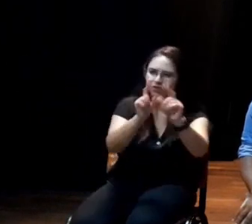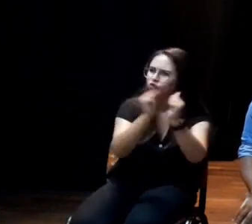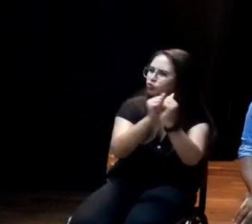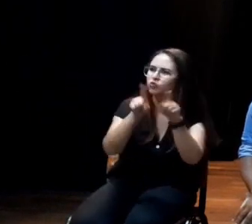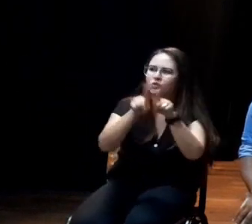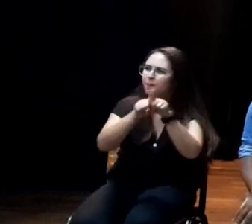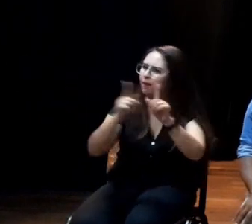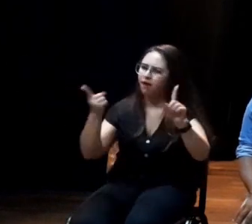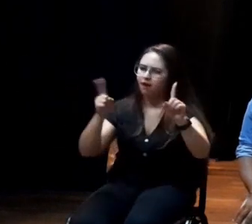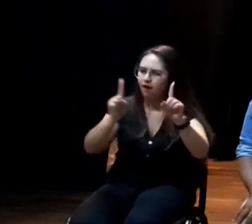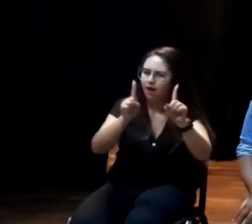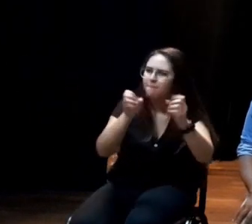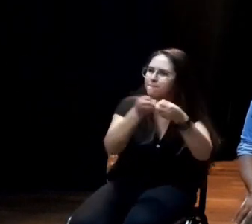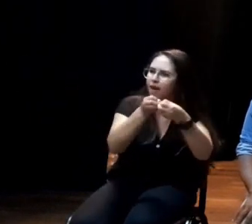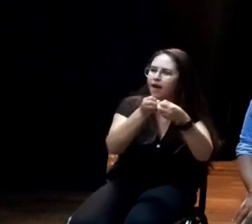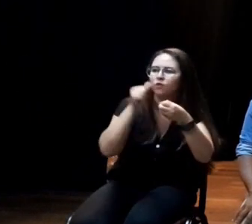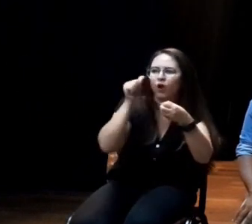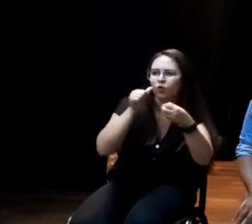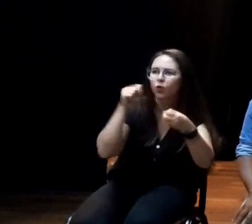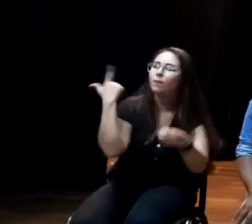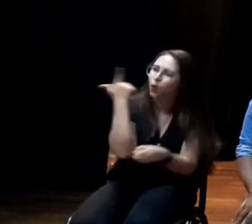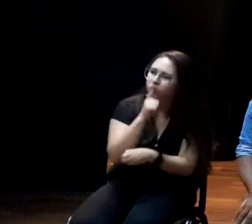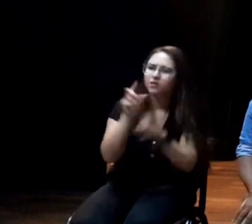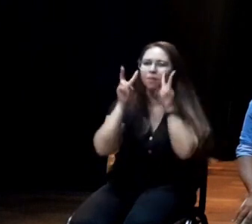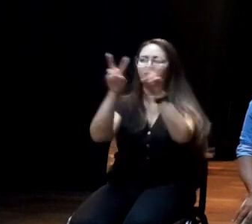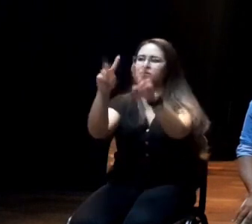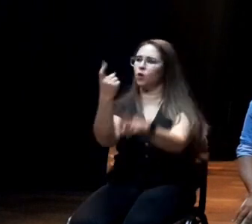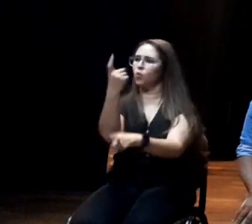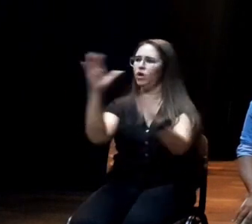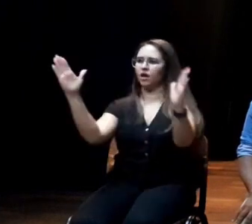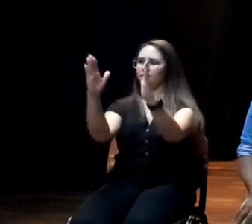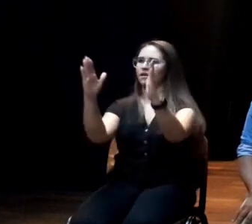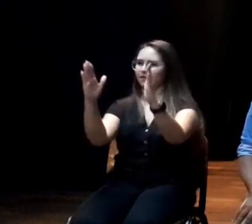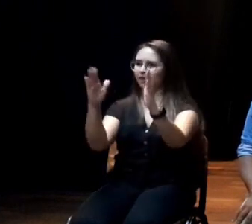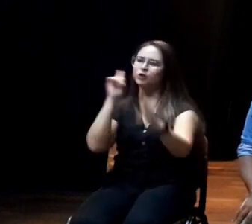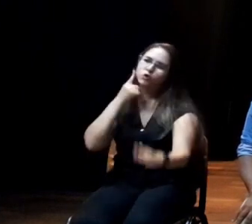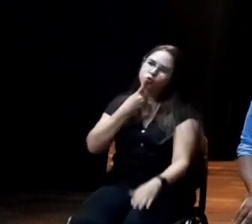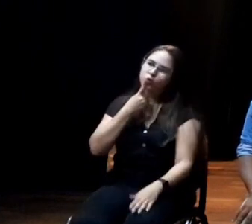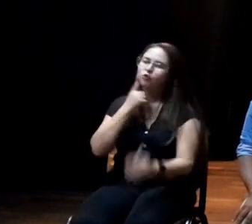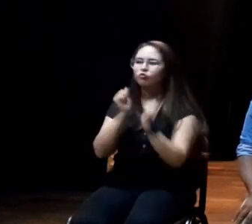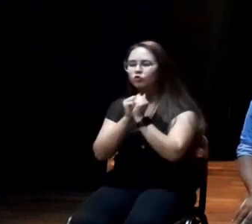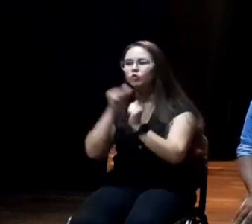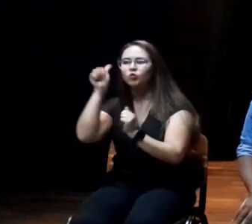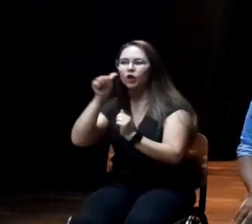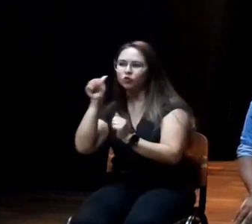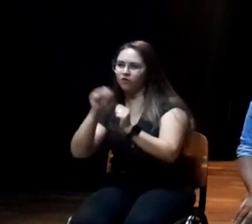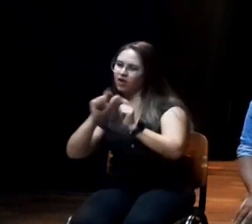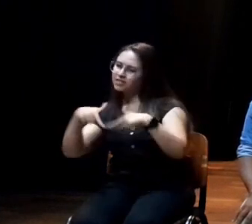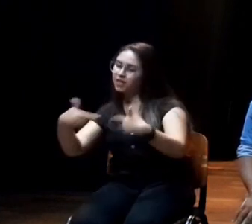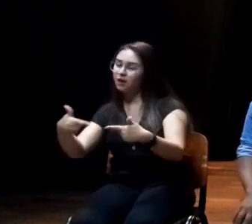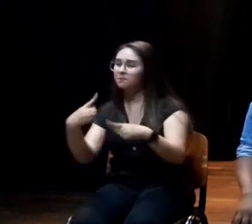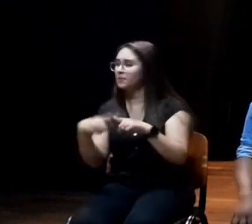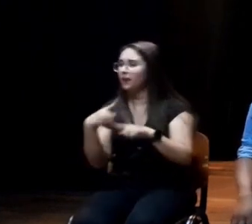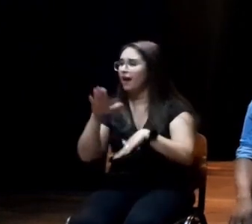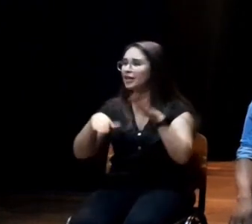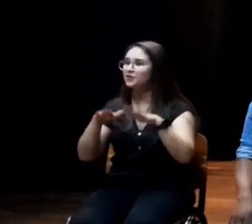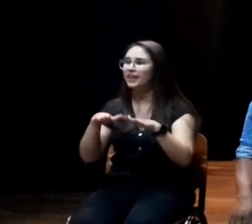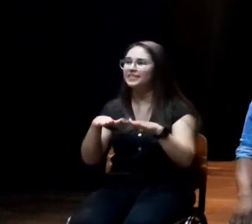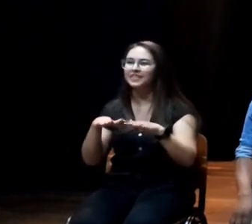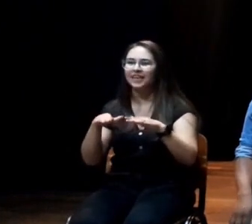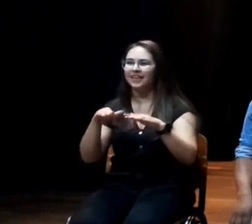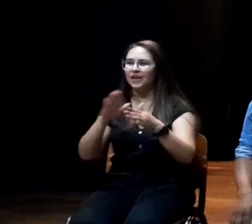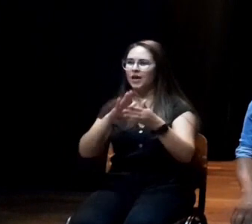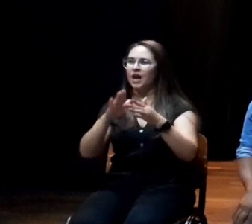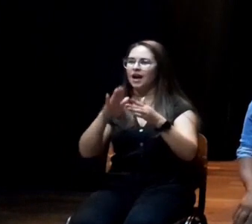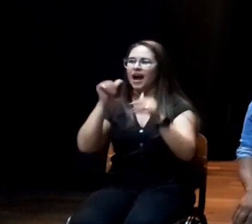movimentar um pouco mais próximo do autor, para poder ter aquela visão ali, né, do surdo com o autor fazendo. Porque às vezes a gente está lá na